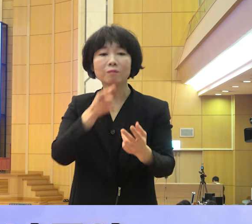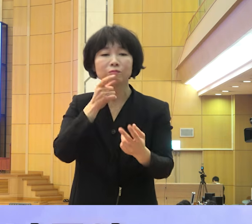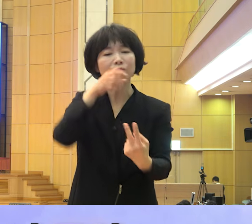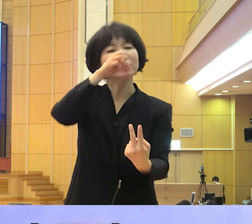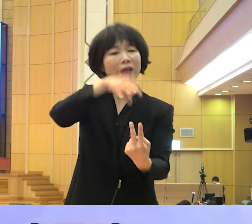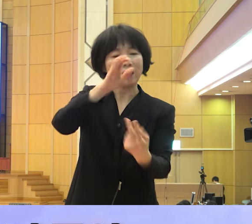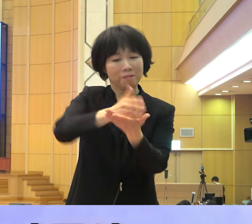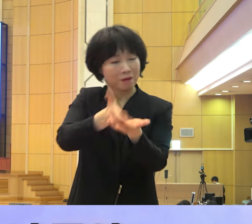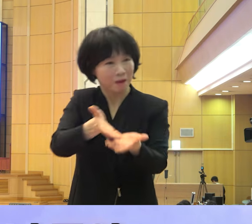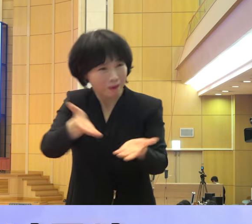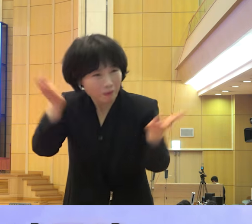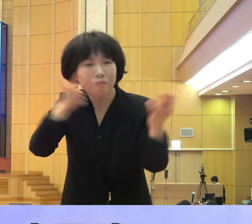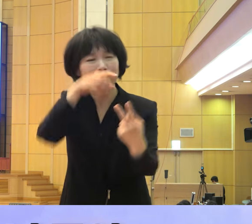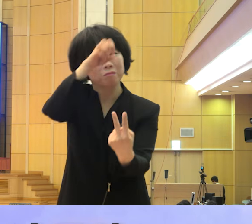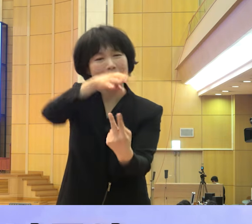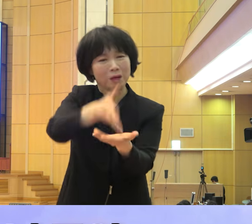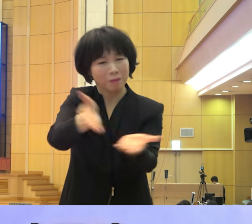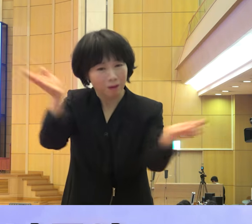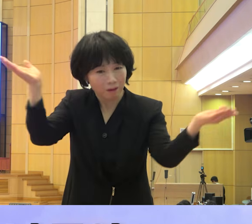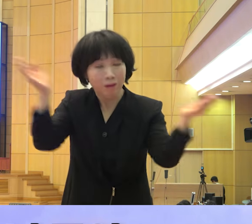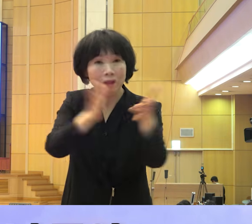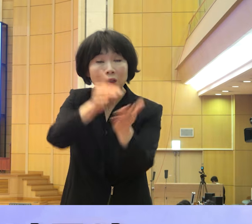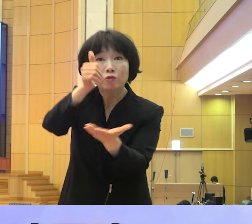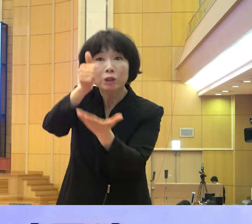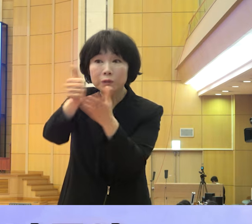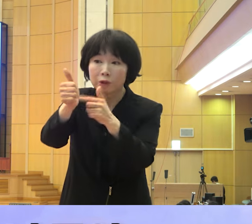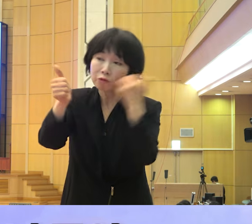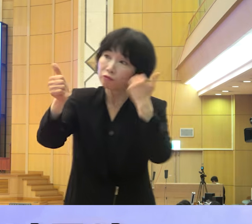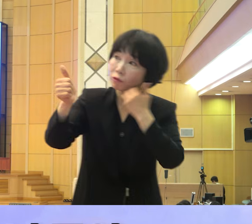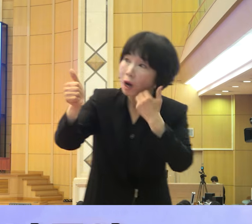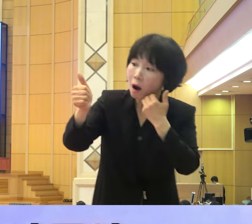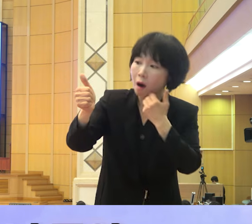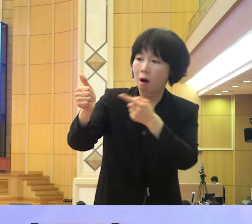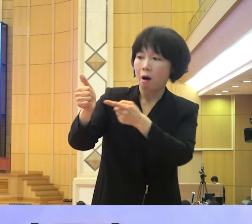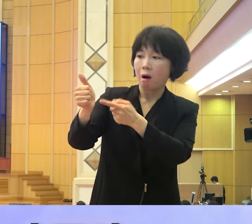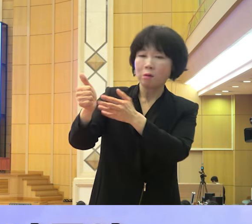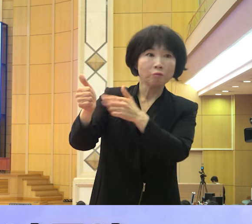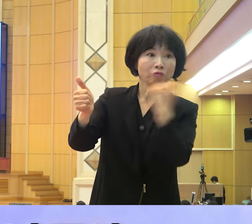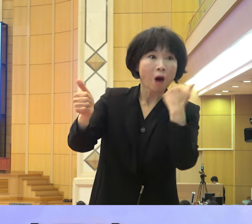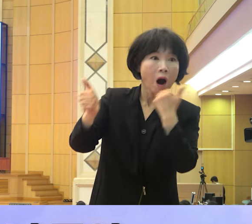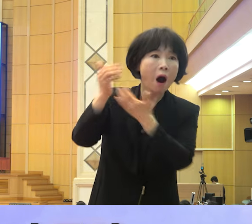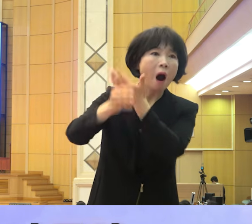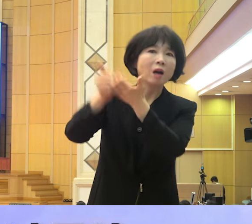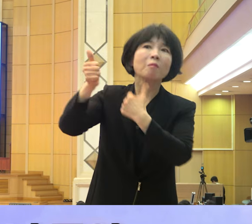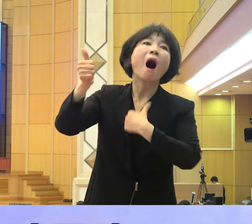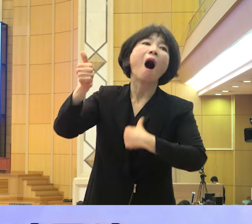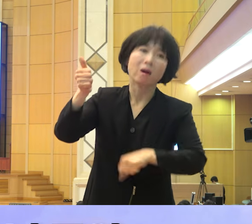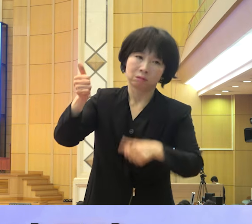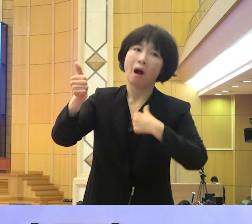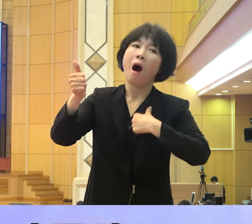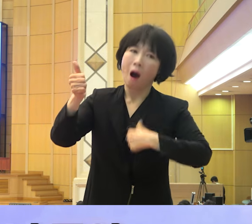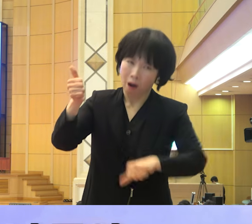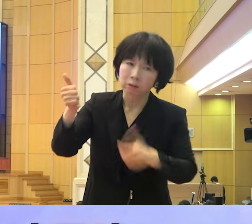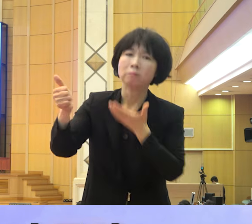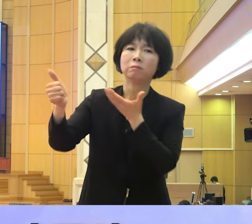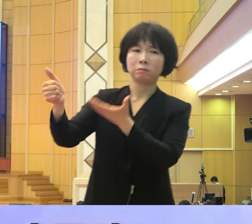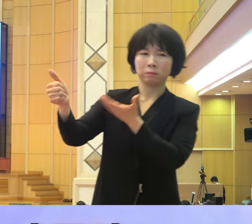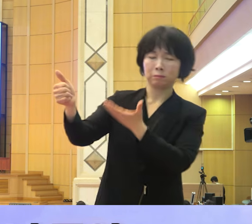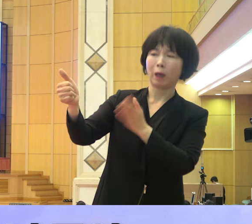베풀면서 예수를 하나님의 아들이라고, 그리고 사마리아 수가 여인을